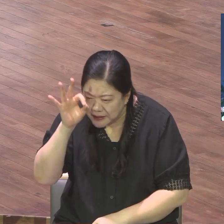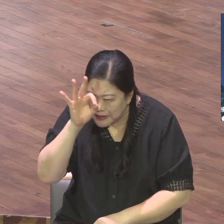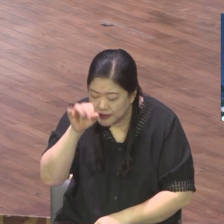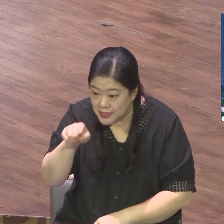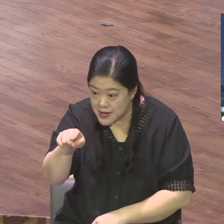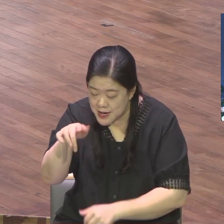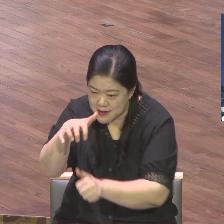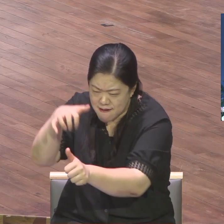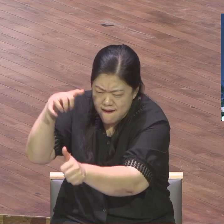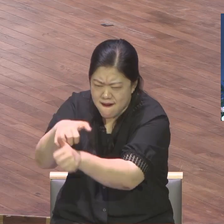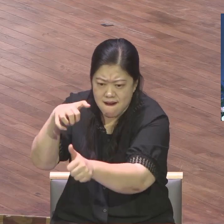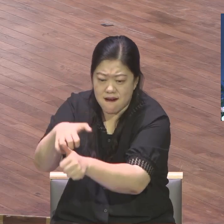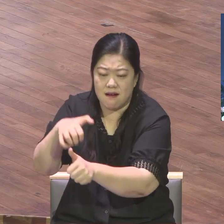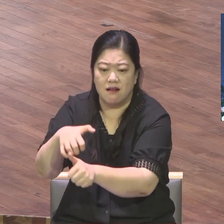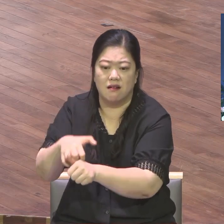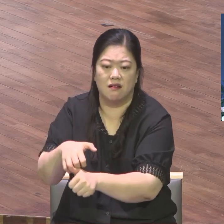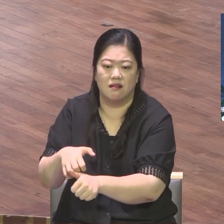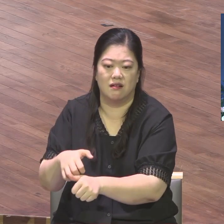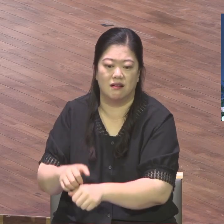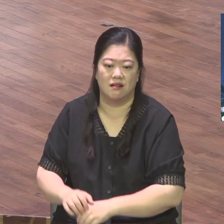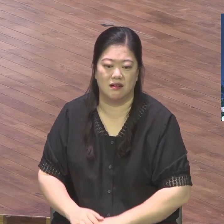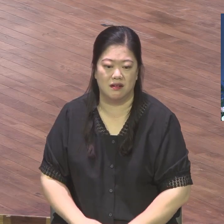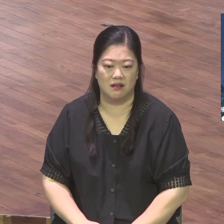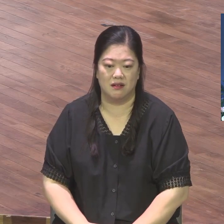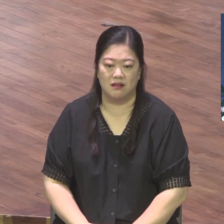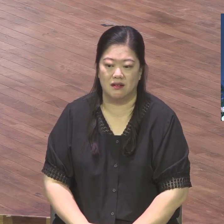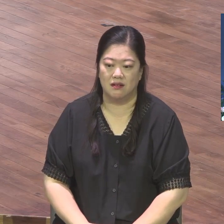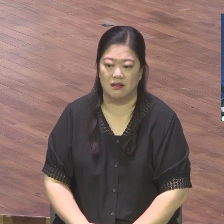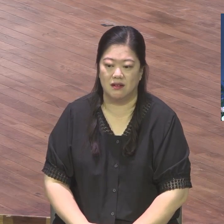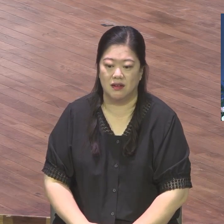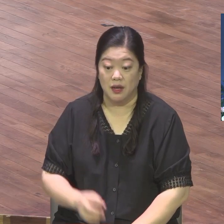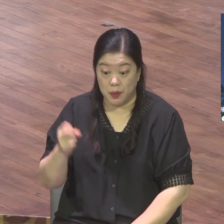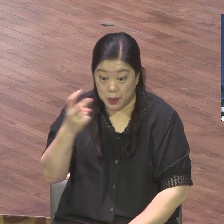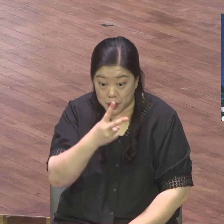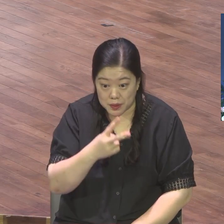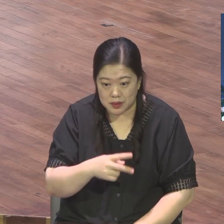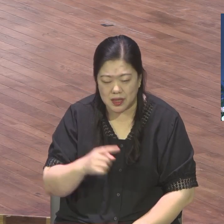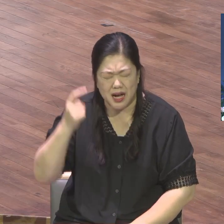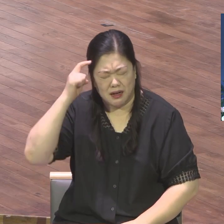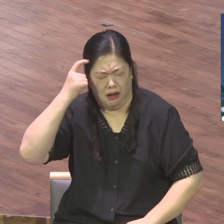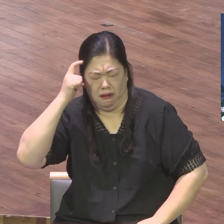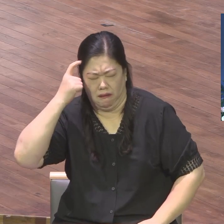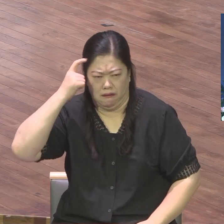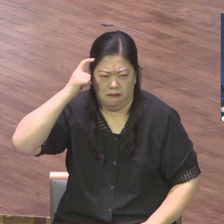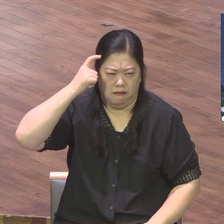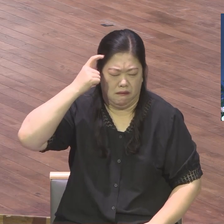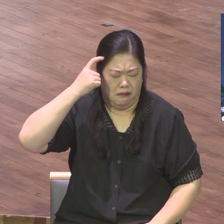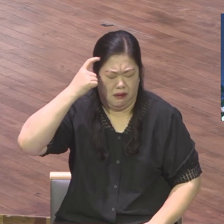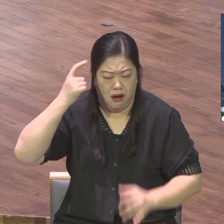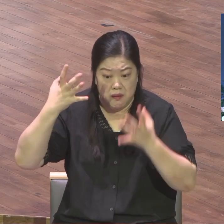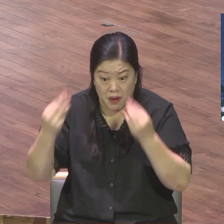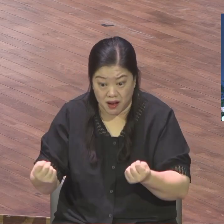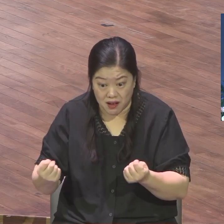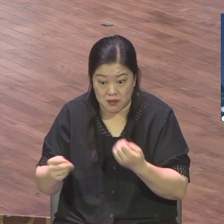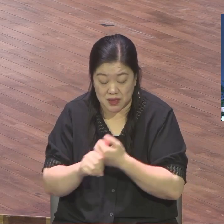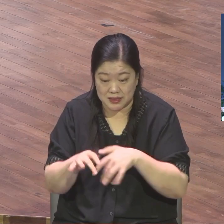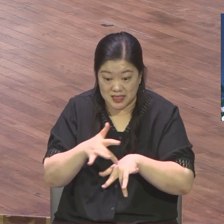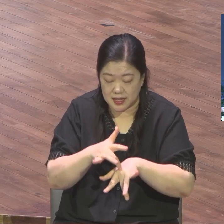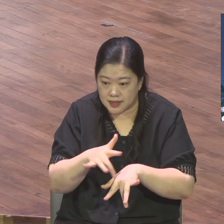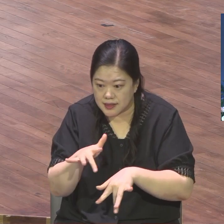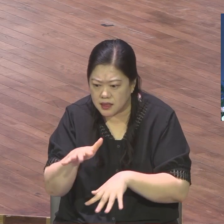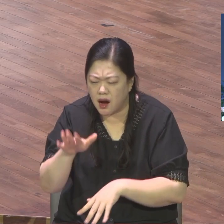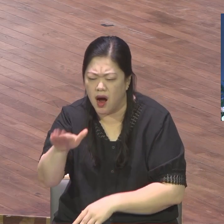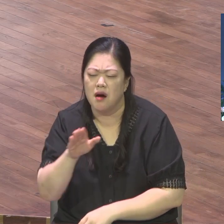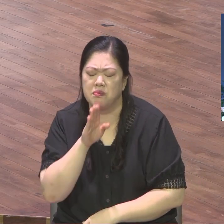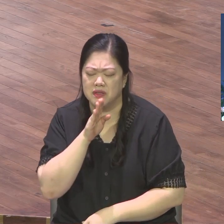그냥. 아무 생각을 많이 해. 아무 생각을 다 합니다. 사탄 작품이에요. 능력